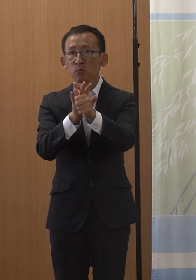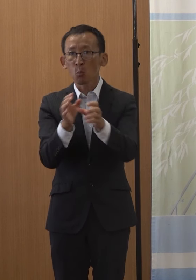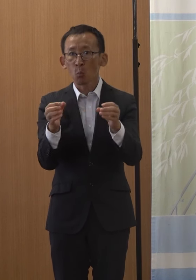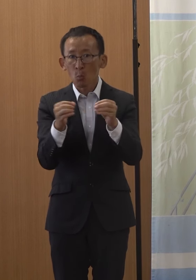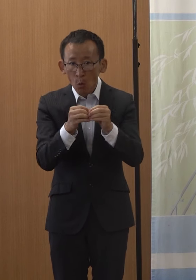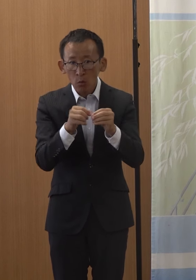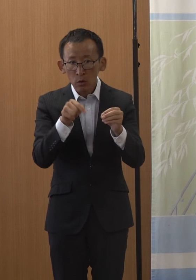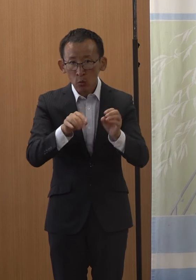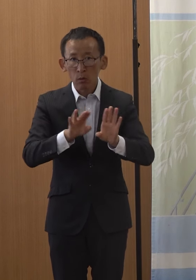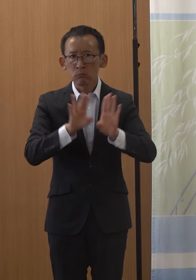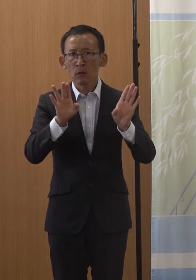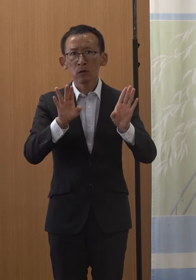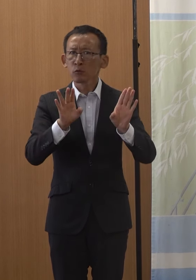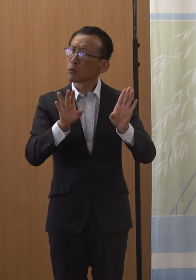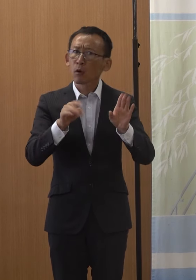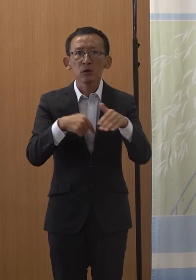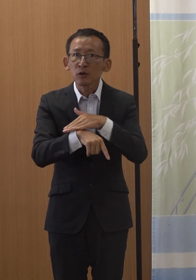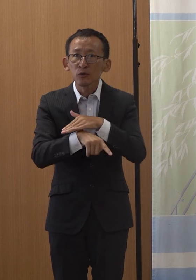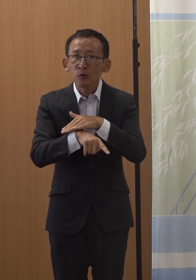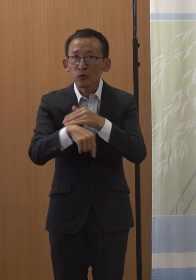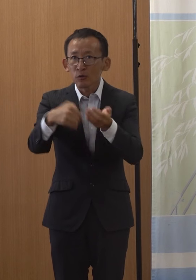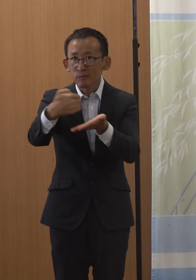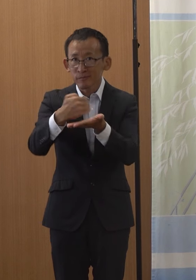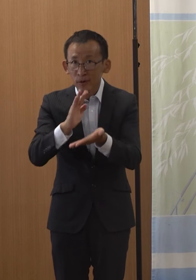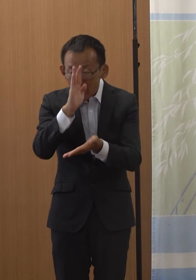お聞きしたい、お聞かせください。 はい、